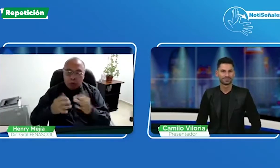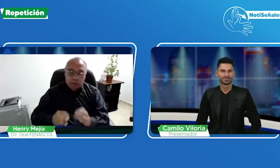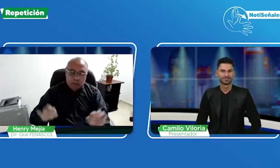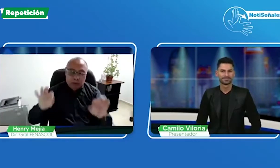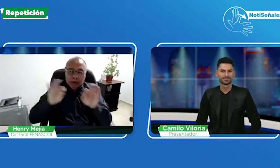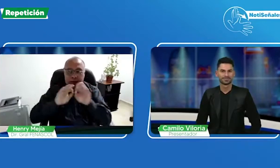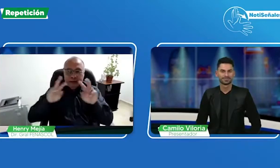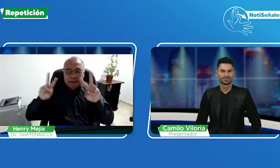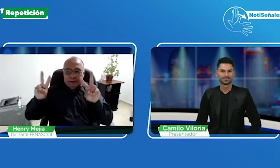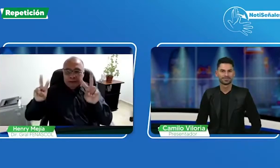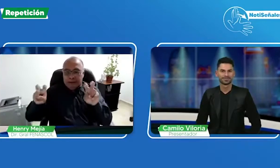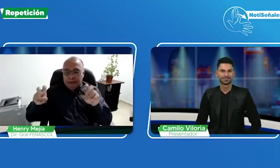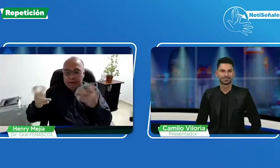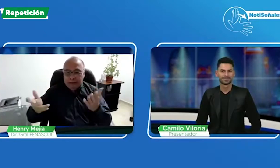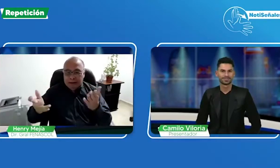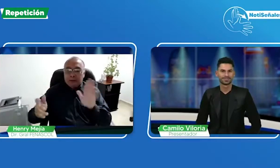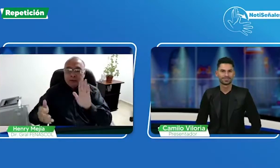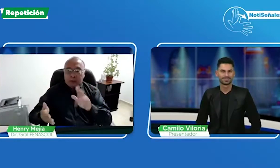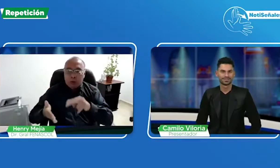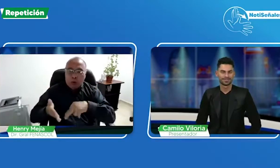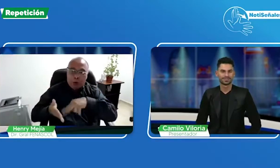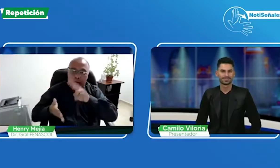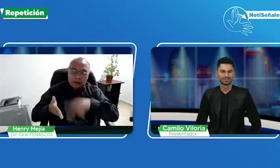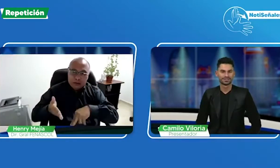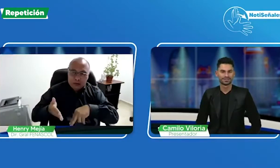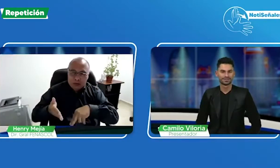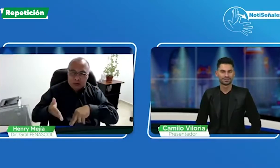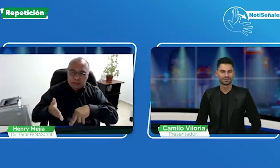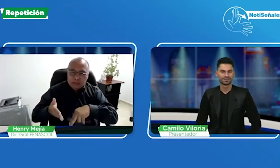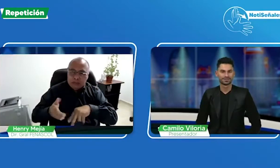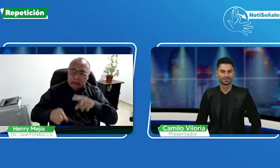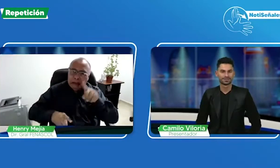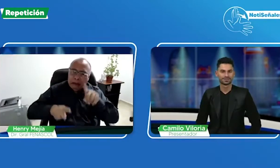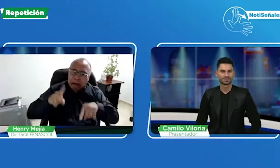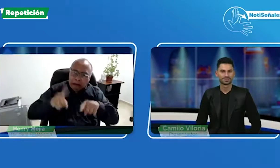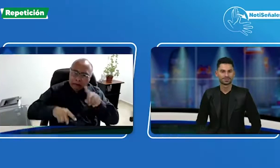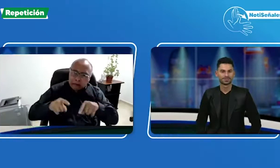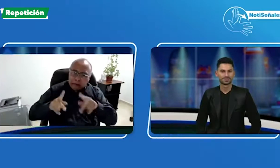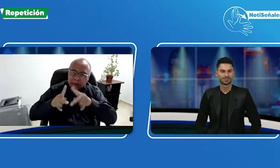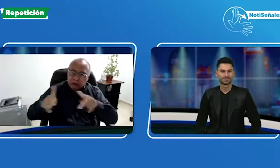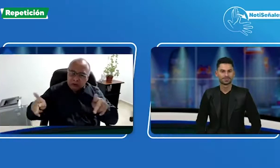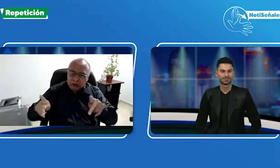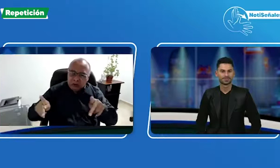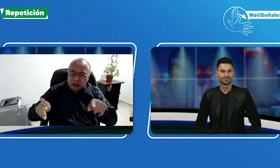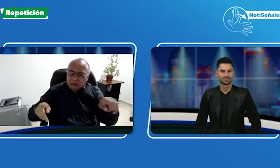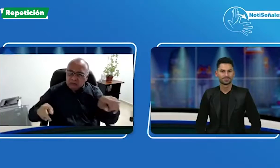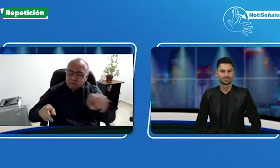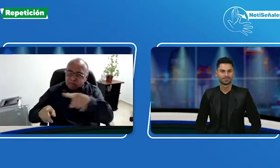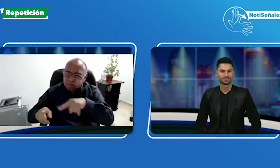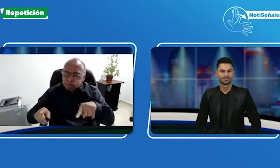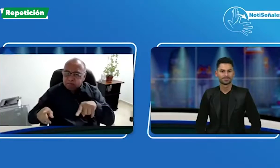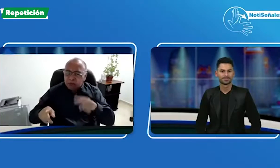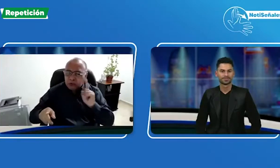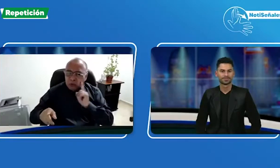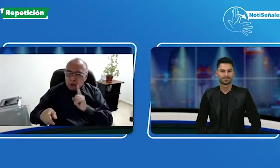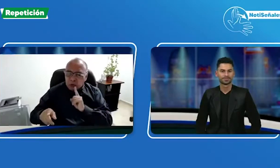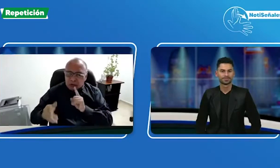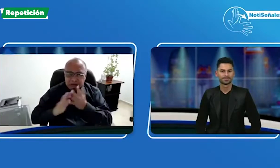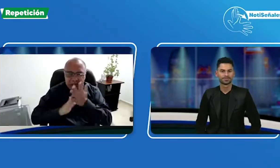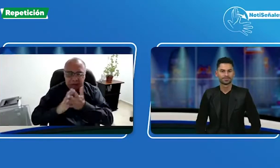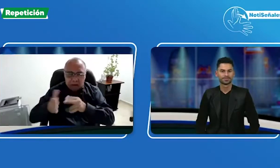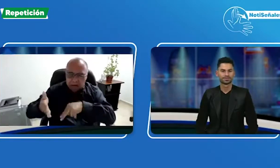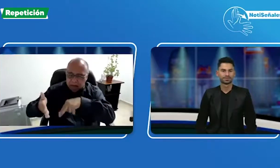conectan Con nosotros En este momento Noticienales El tema de hoy Es un tema Sumamente importante Porque vamos a hablar Acerca de la convención